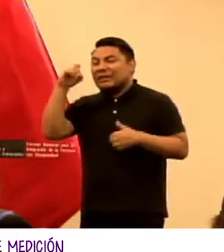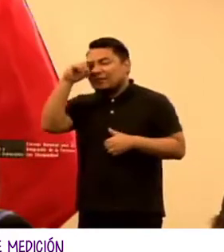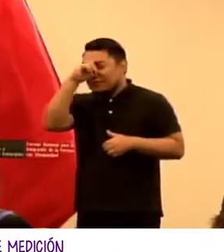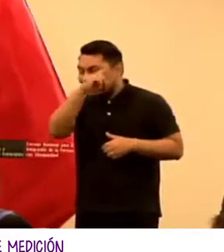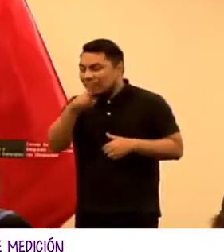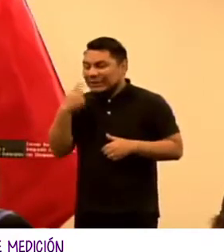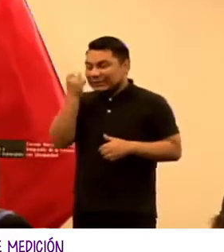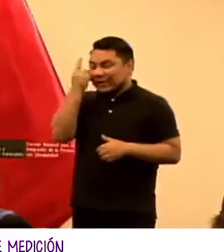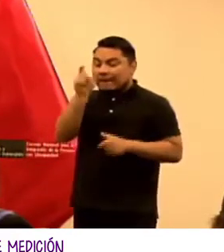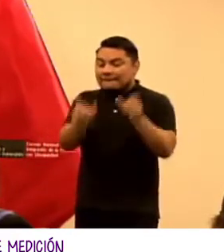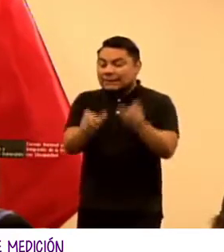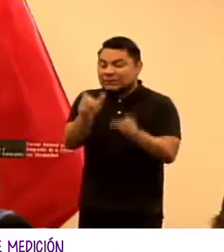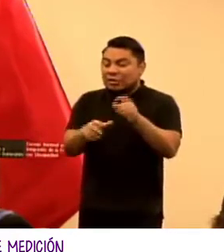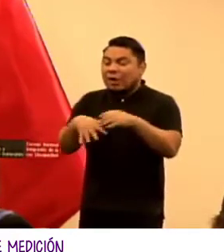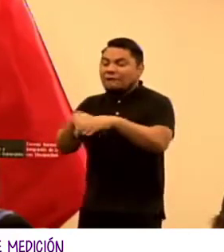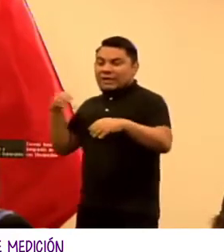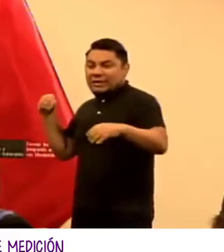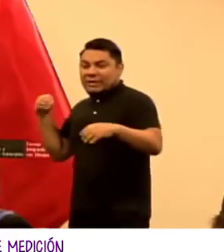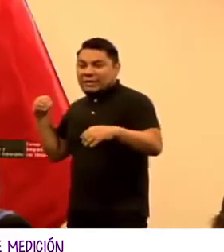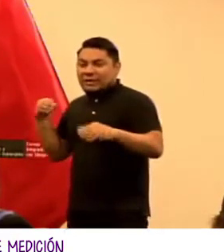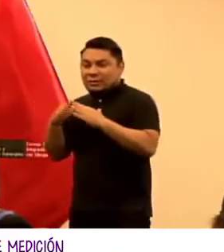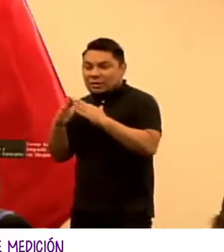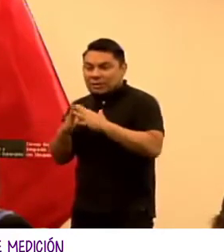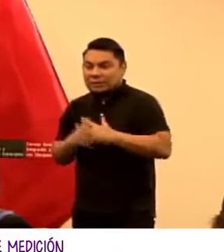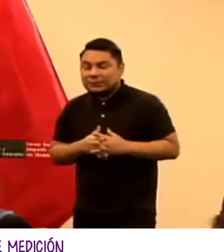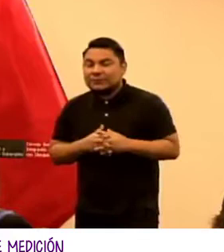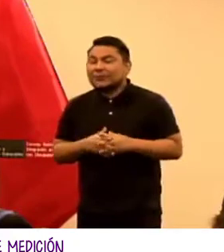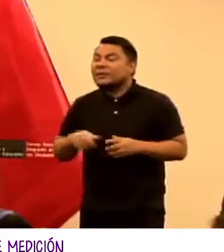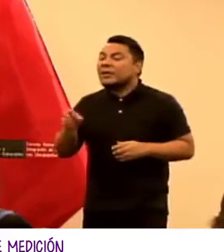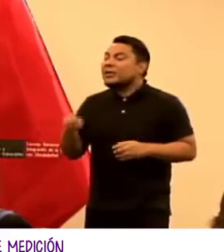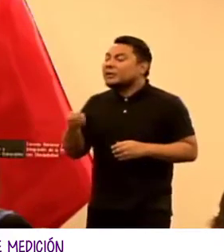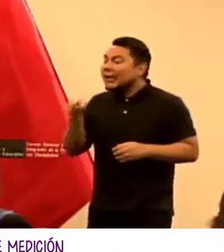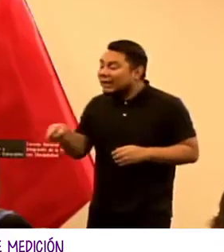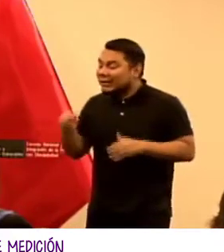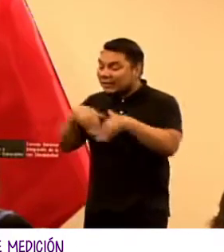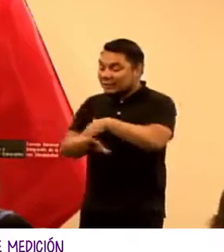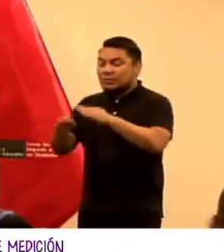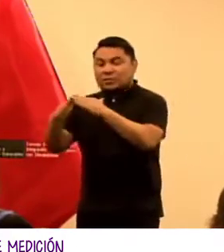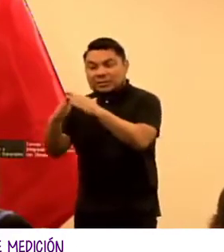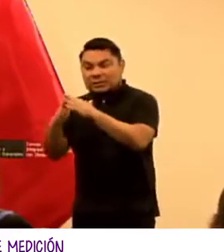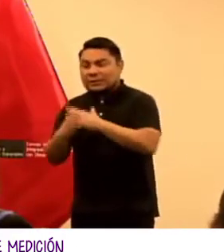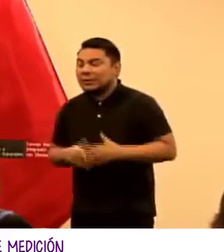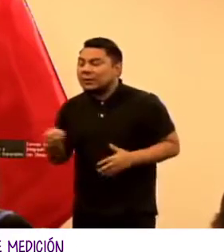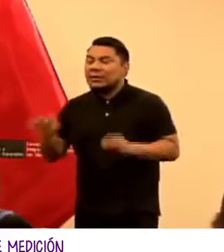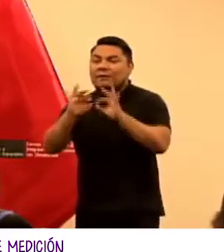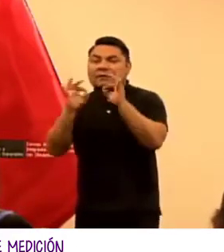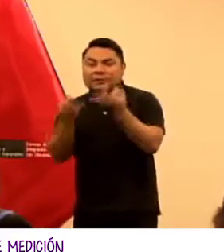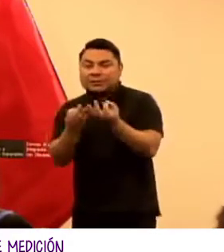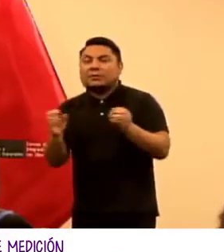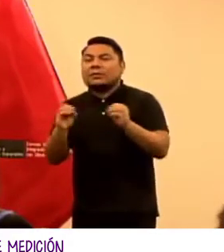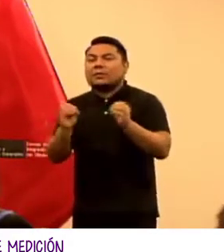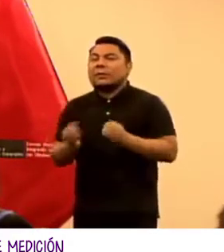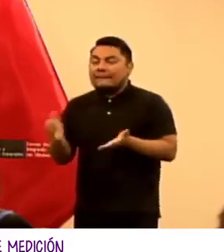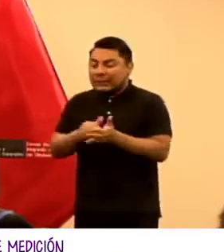ser entendido por personas que están fuera del hogar. Eso porque dentro del hogar la familia